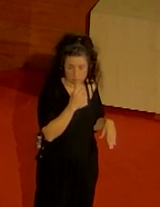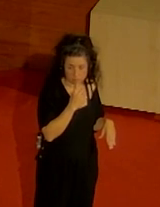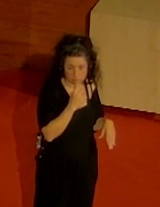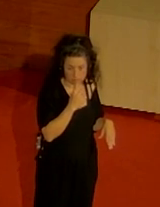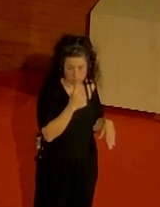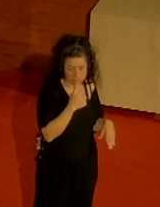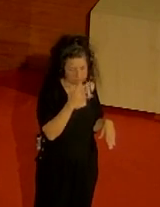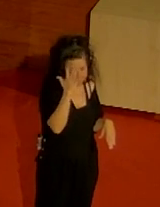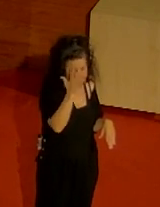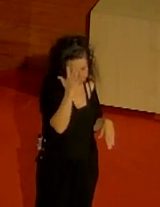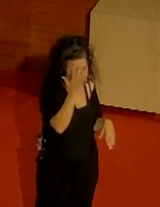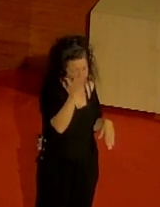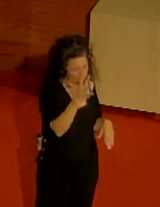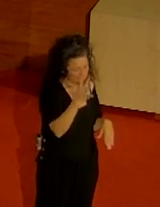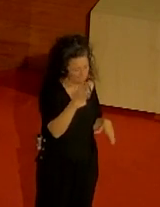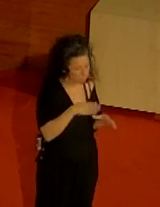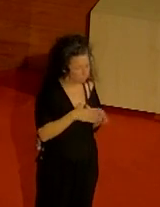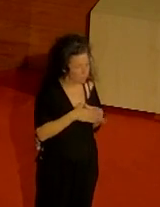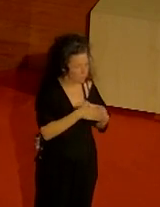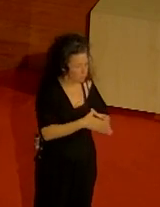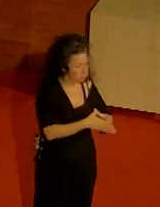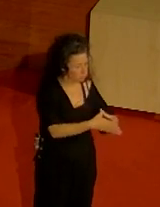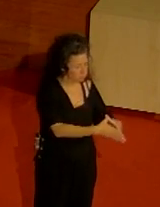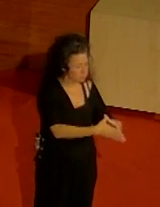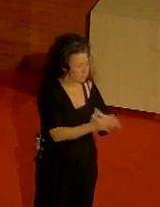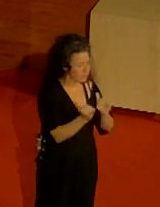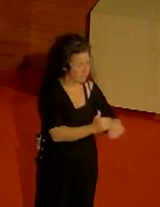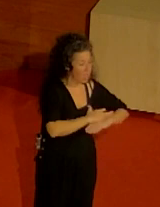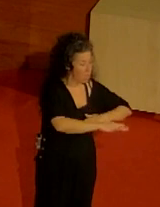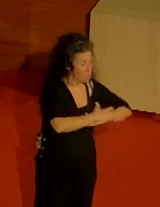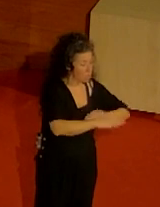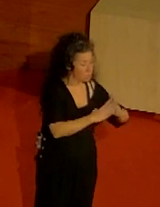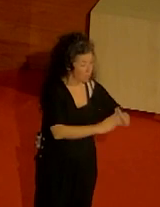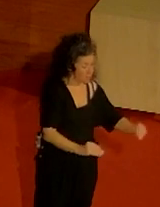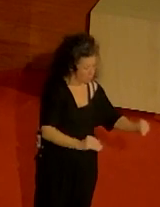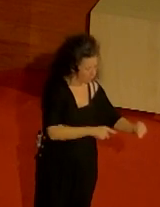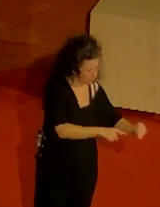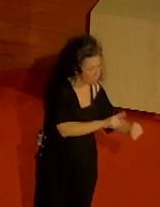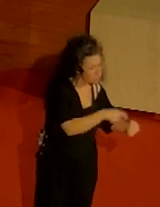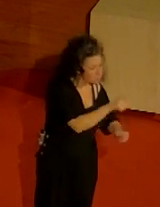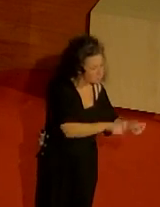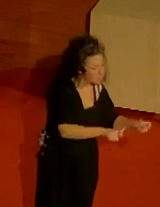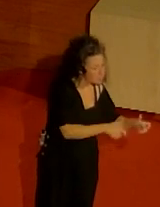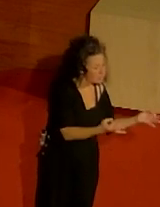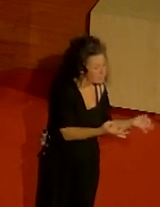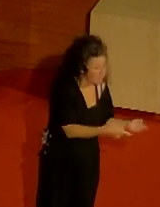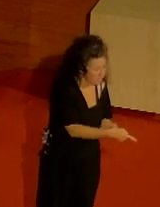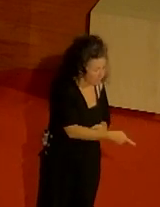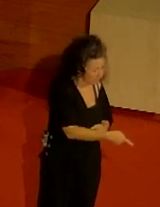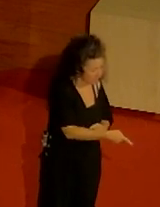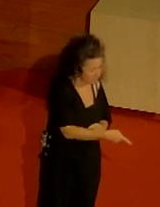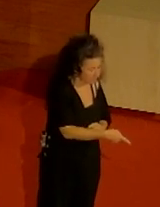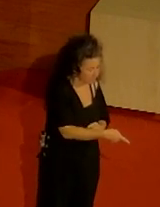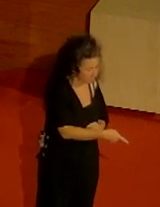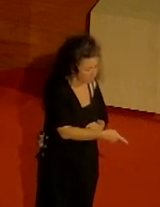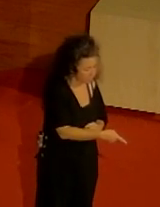pues no lo sé, por ejemplo, una patera llega a las costas de Andalucía, pero ¿qué pasa después de esas personas? A no ser que